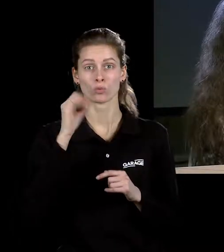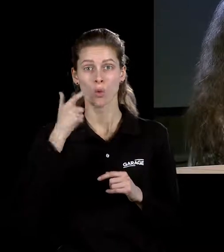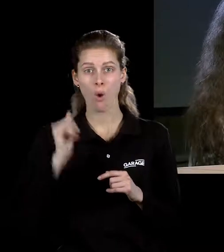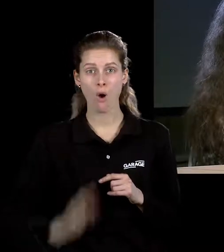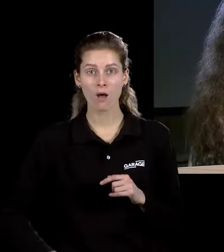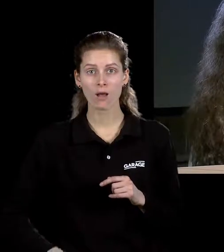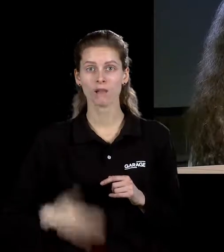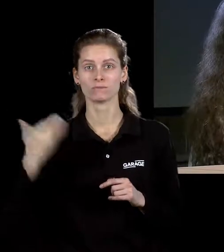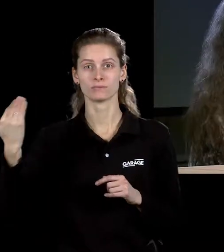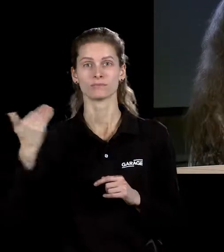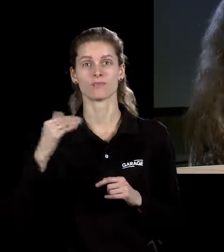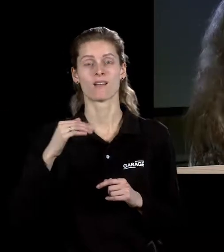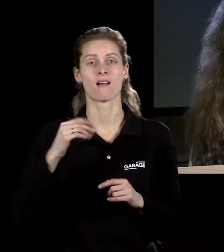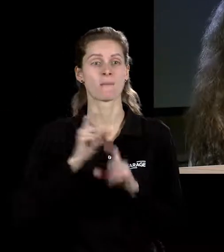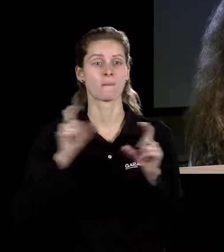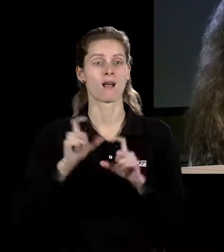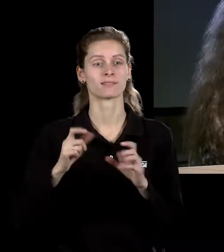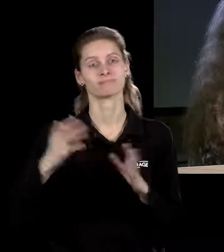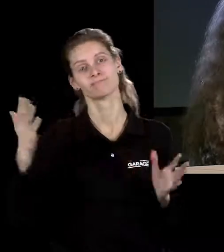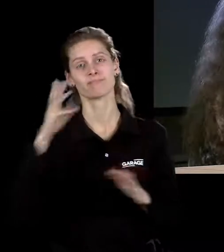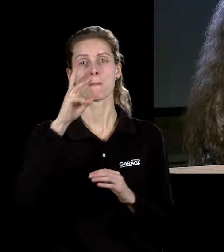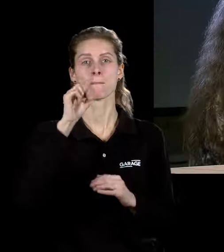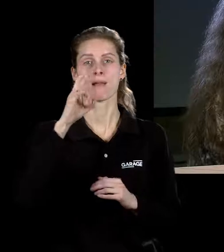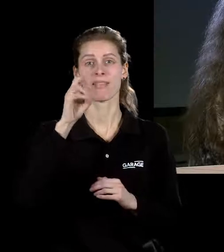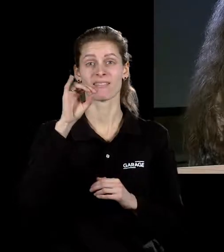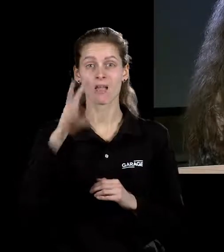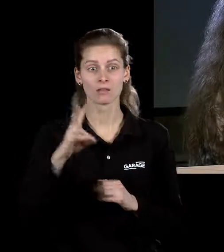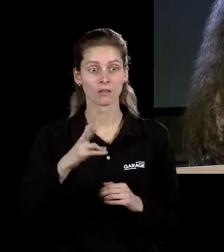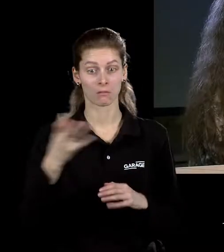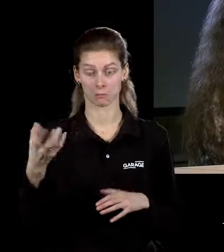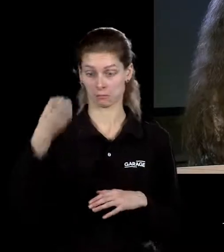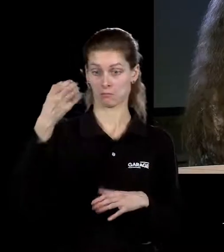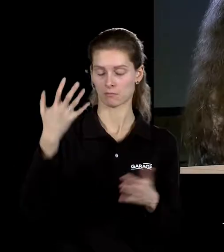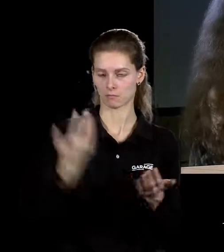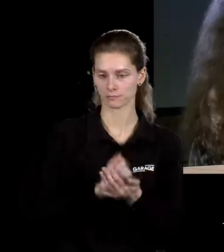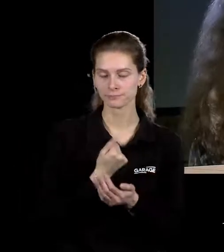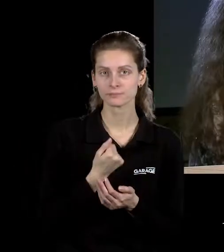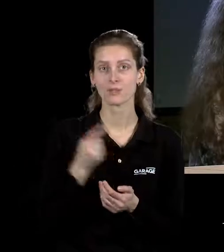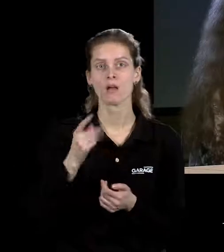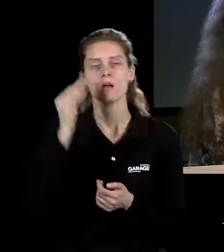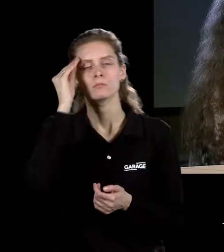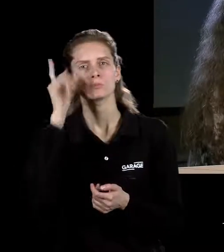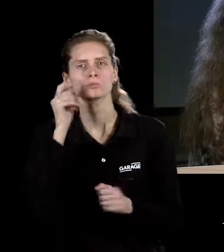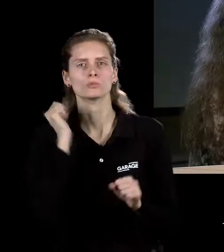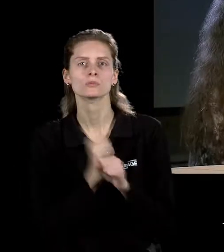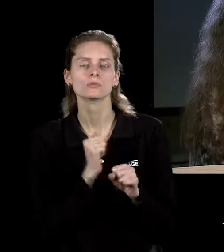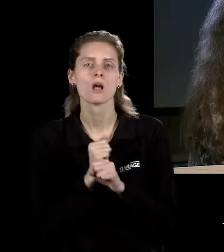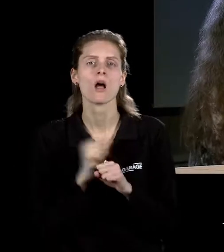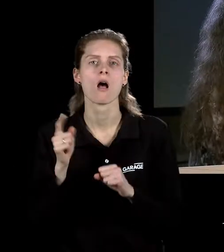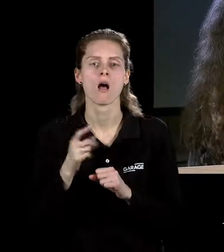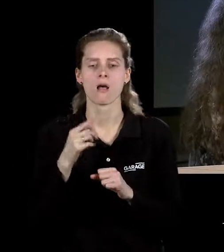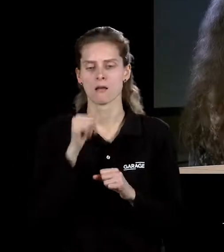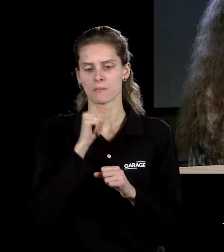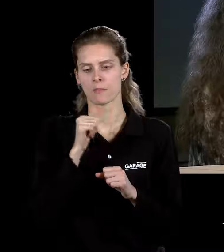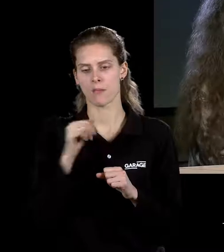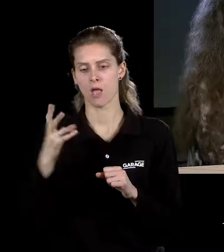отдельно взятая нога от манекена. И чтобы как-то осмыслить ее, что-то с ней сделать, начинает эту ногу как-то пытаться